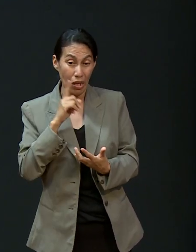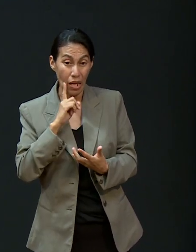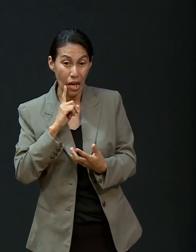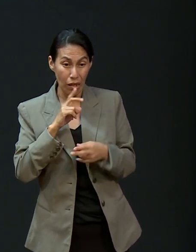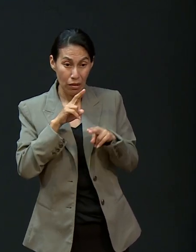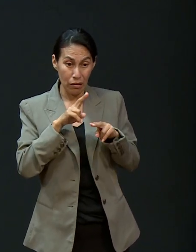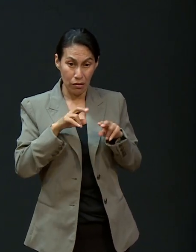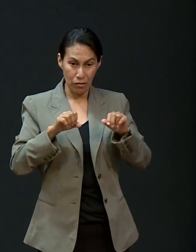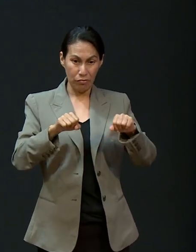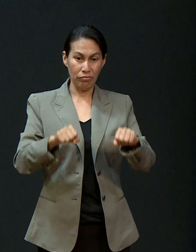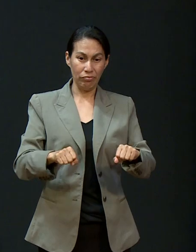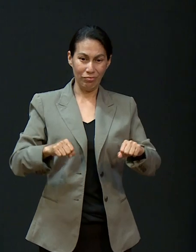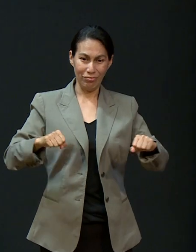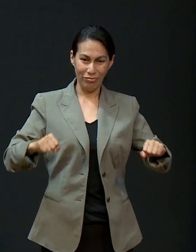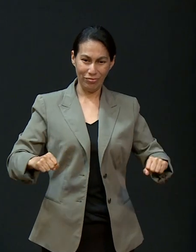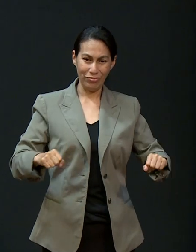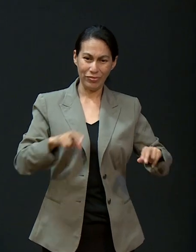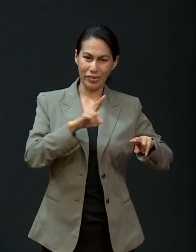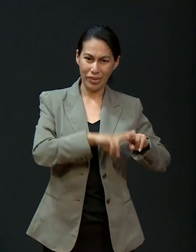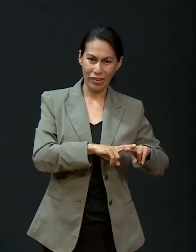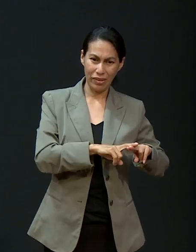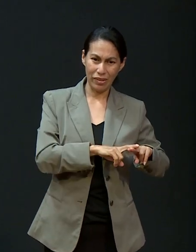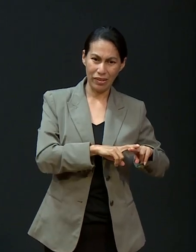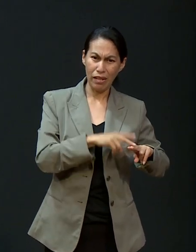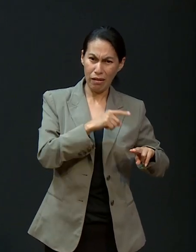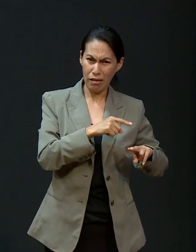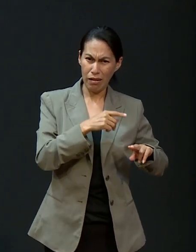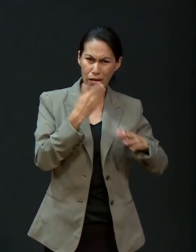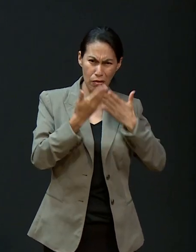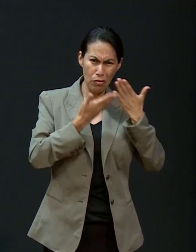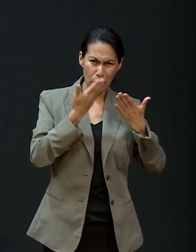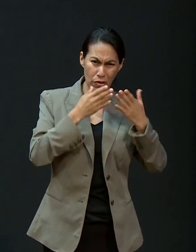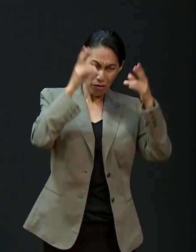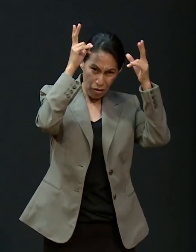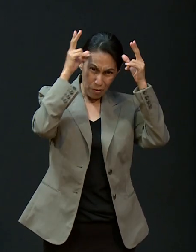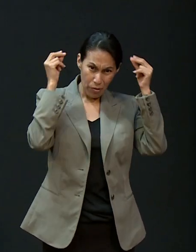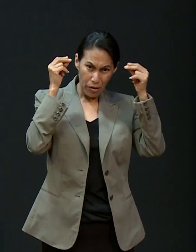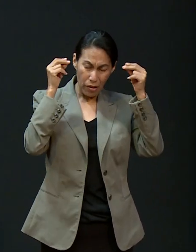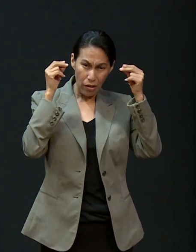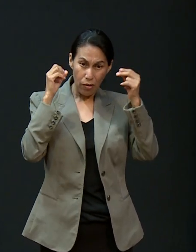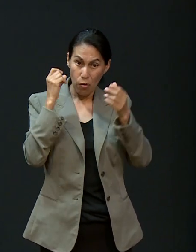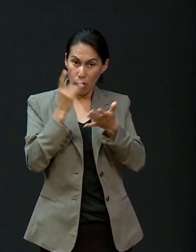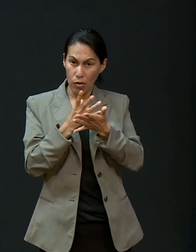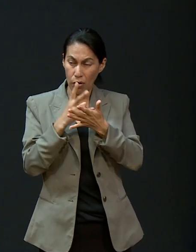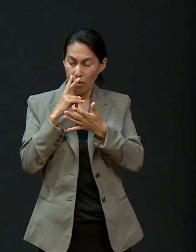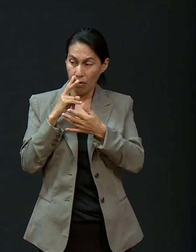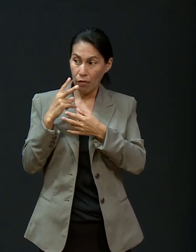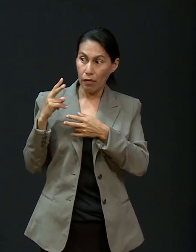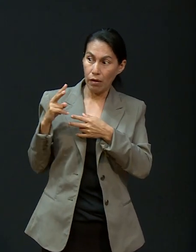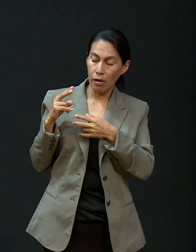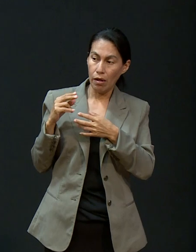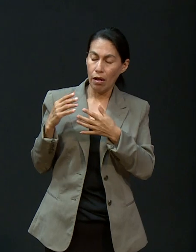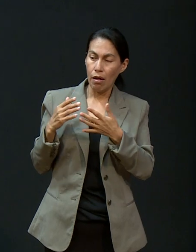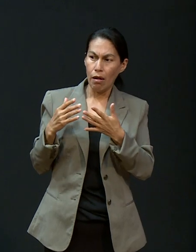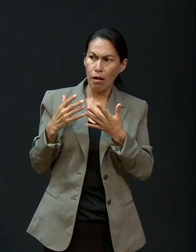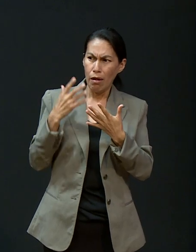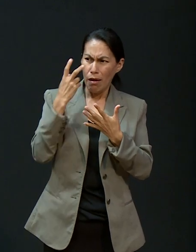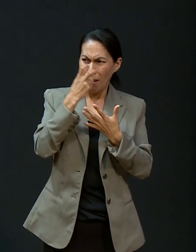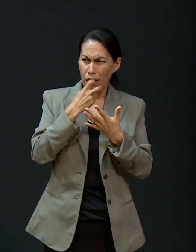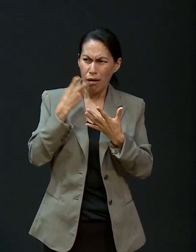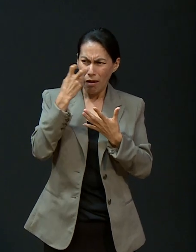Y entonces, mi hija que está sentada en el sillón, ella también está haciendo enfermería, pero solo por mi expresión, ya